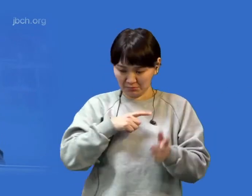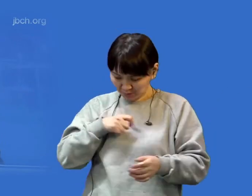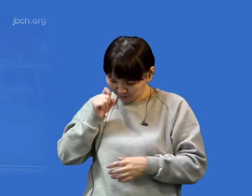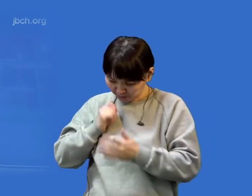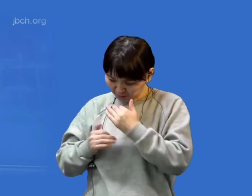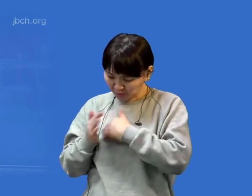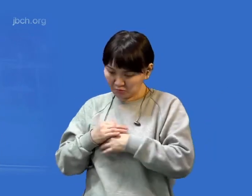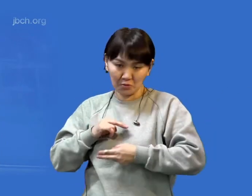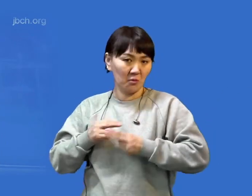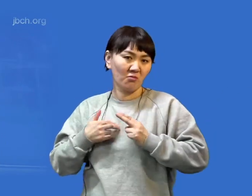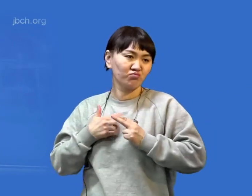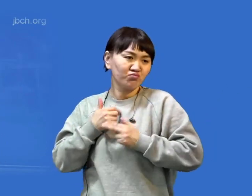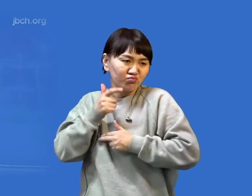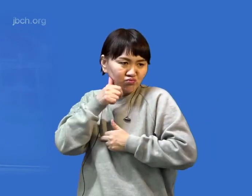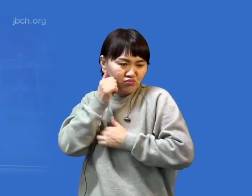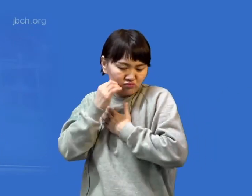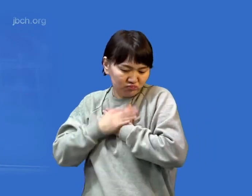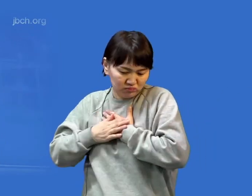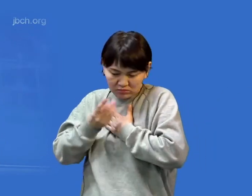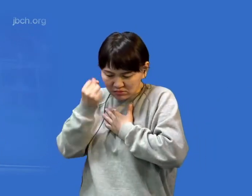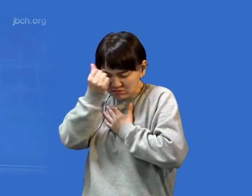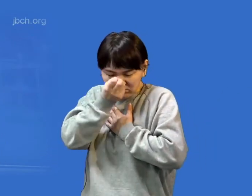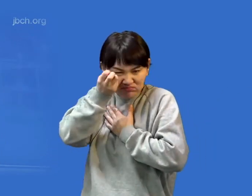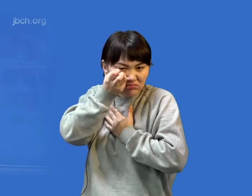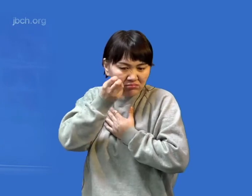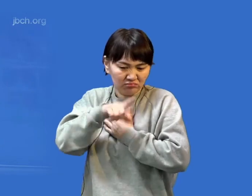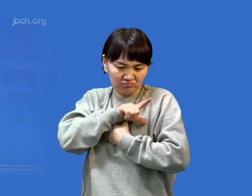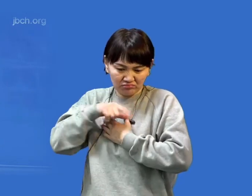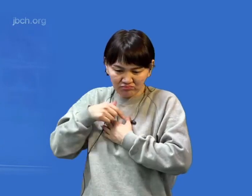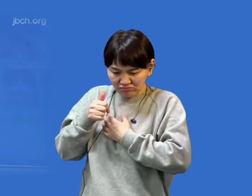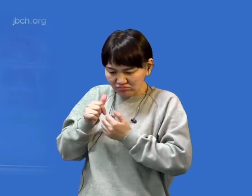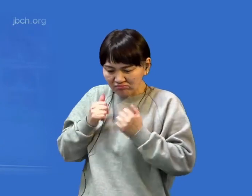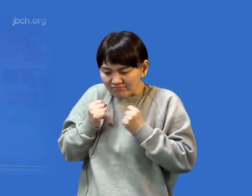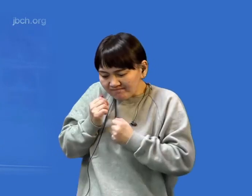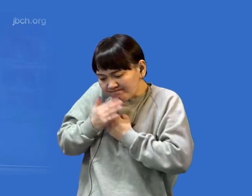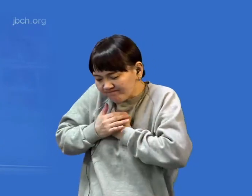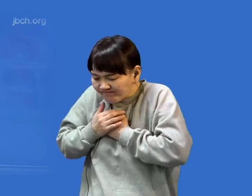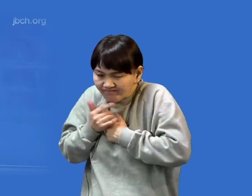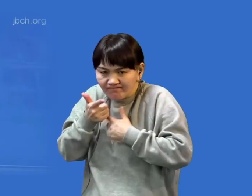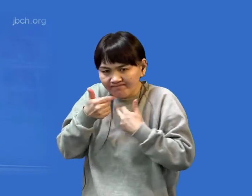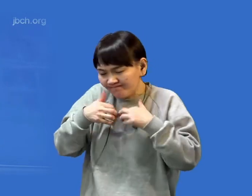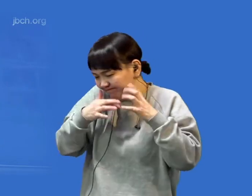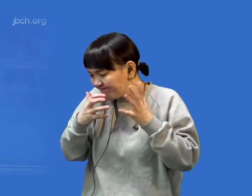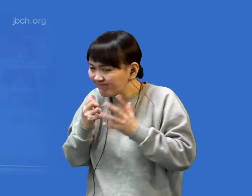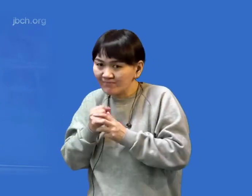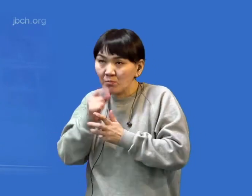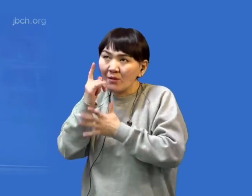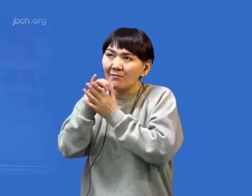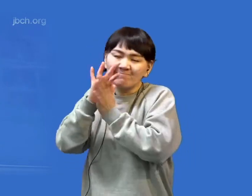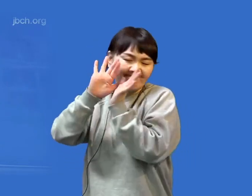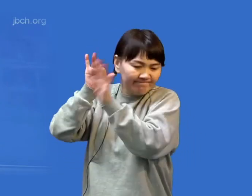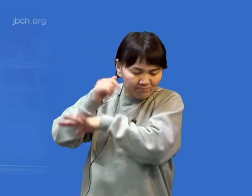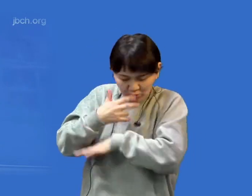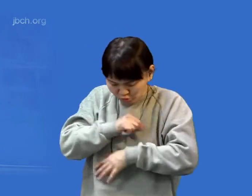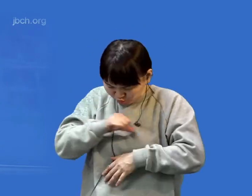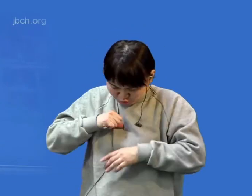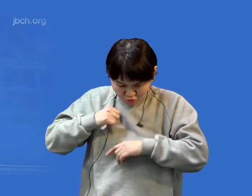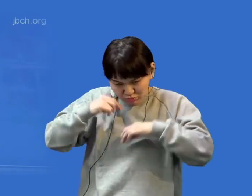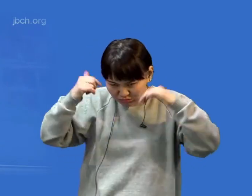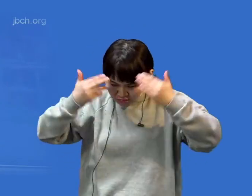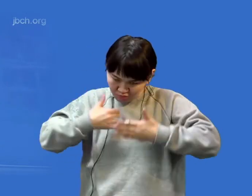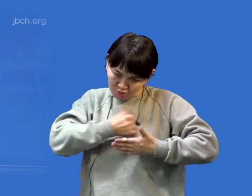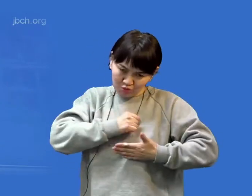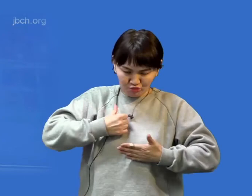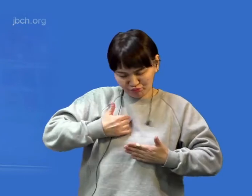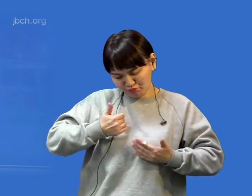Гэтэл өөрийгөө хайрладаг, мөнгөн дурладаг, тийм ээ өөрийгөө хичээдэг Бурханд найдахгүй зүгээр л өөрийгөө төлөөл